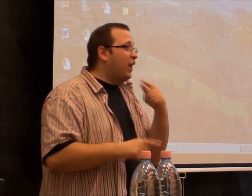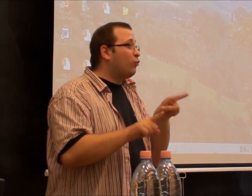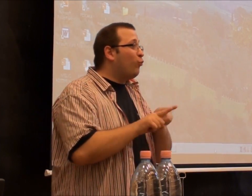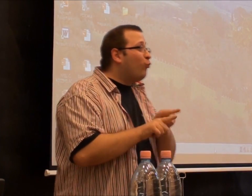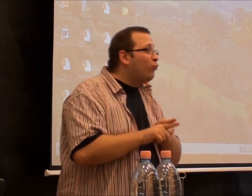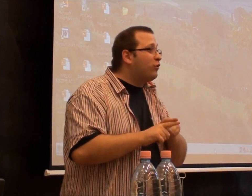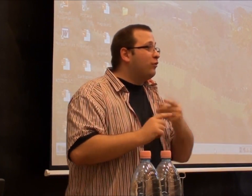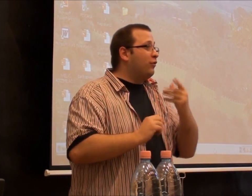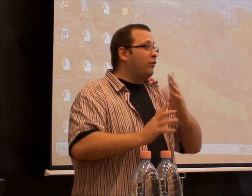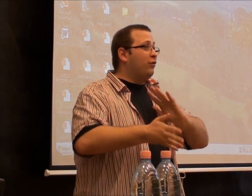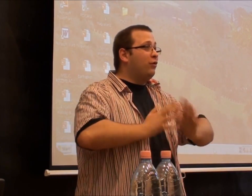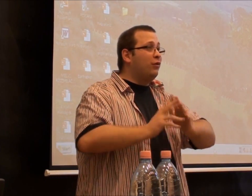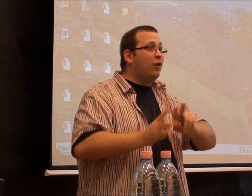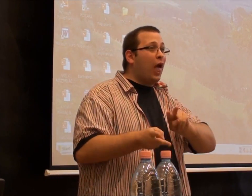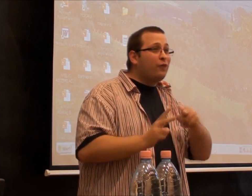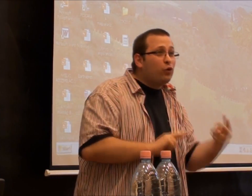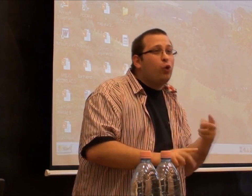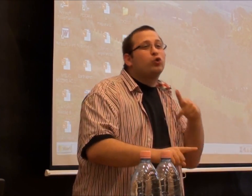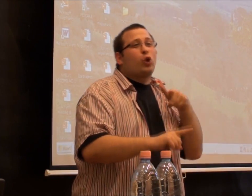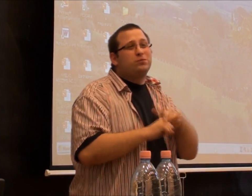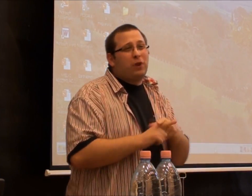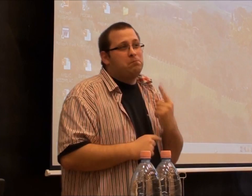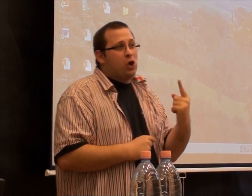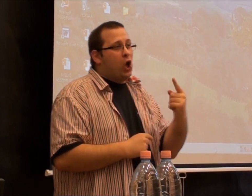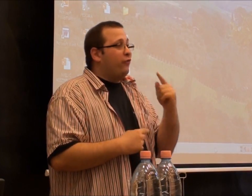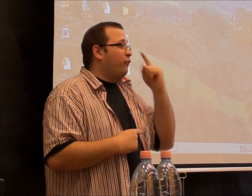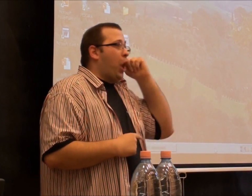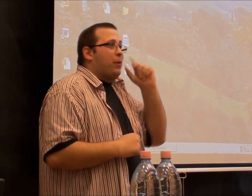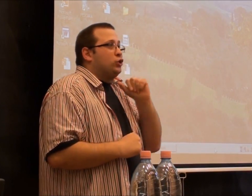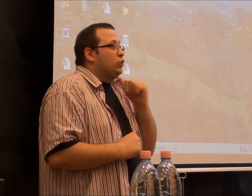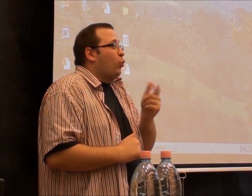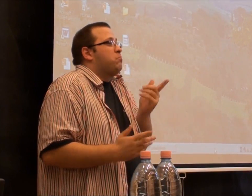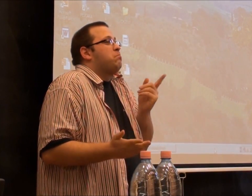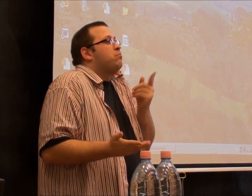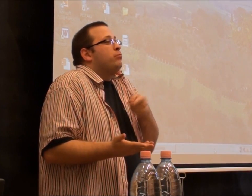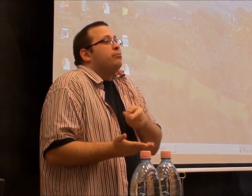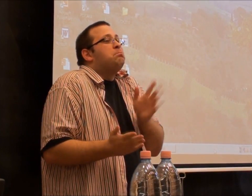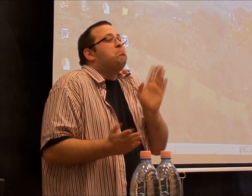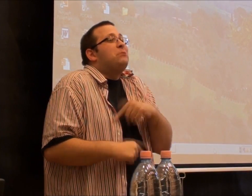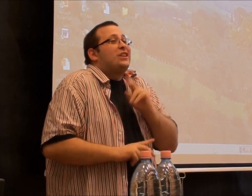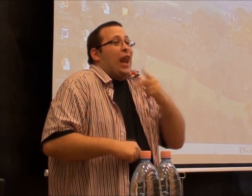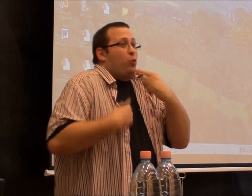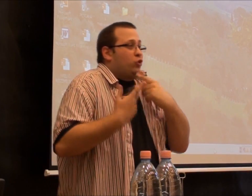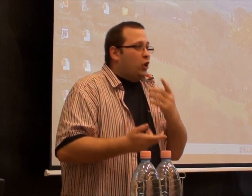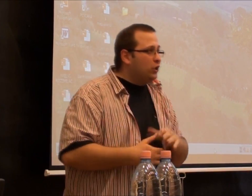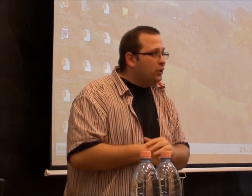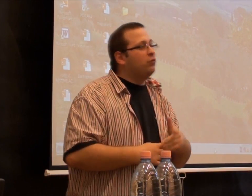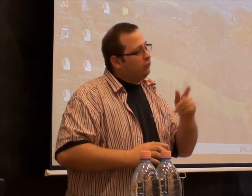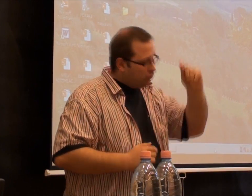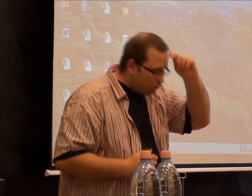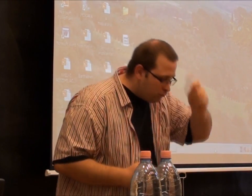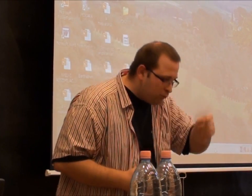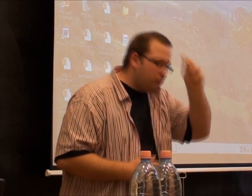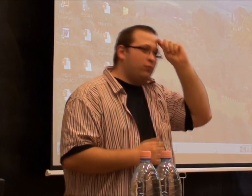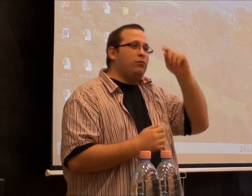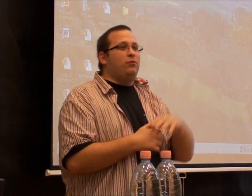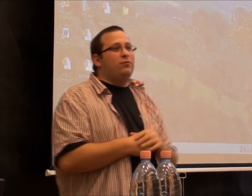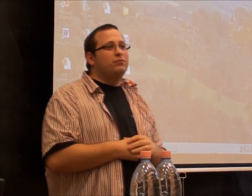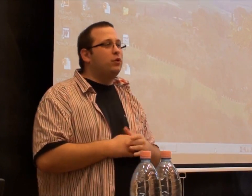görögül, minden nyelven lefordítja nekem a tolmács, és neki fogalma nincs arról, mit kell mondania, de le a